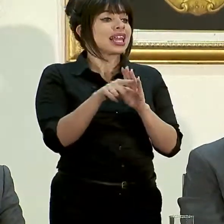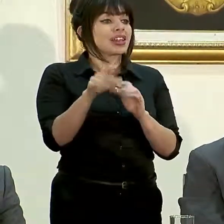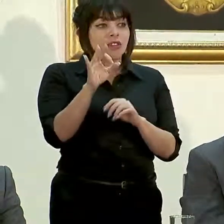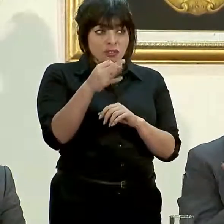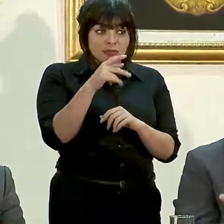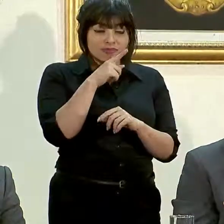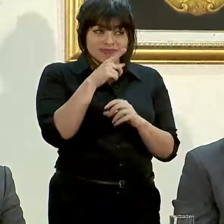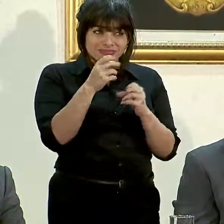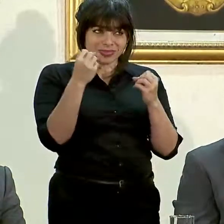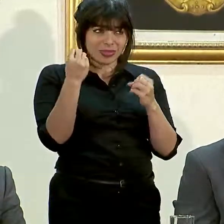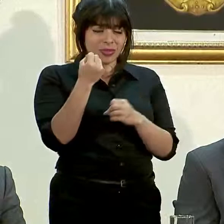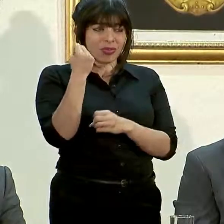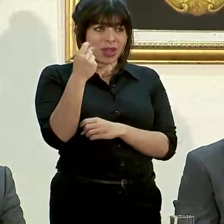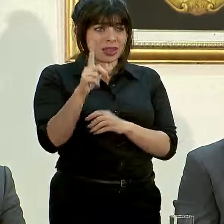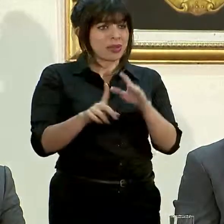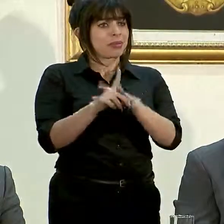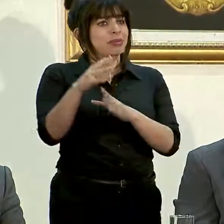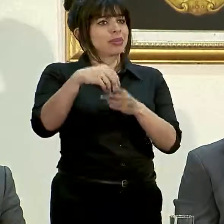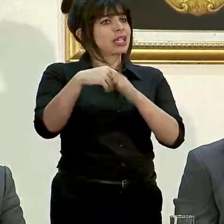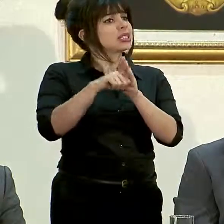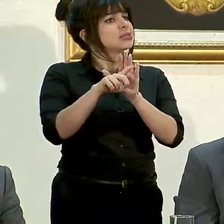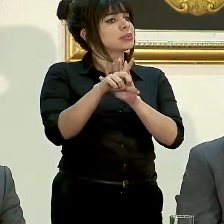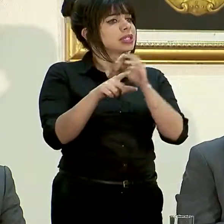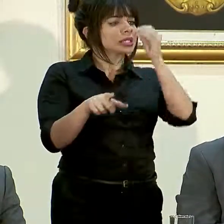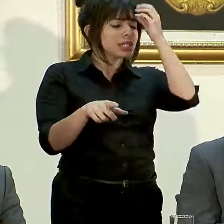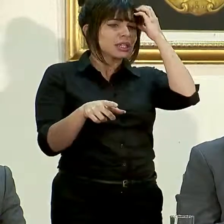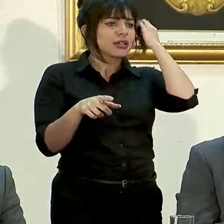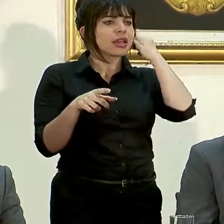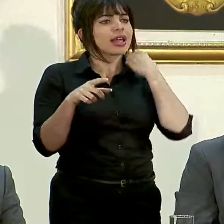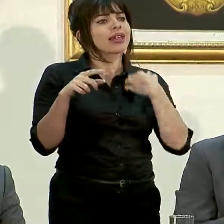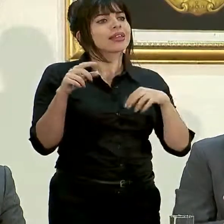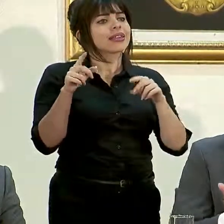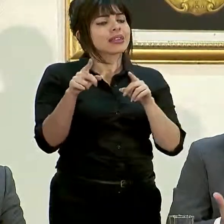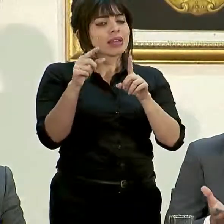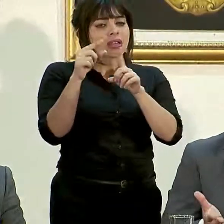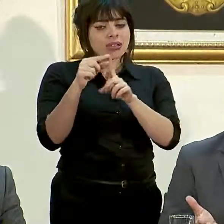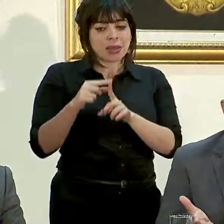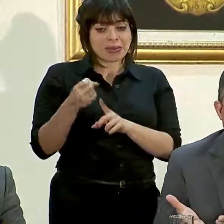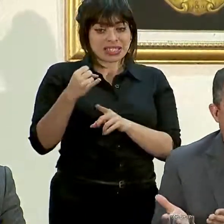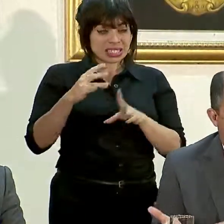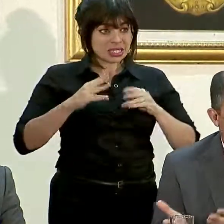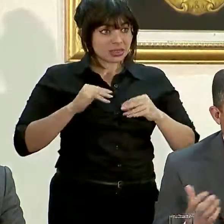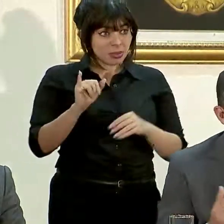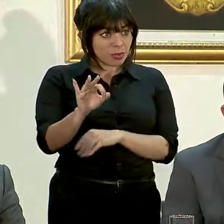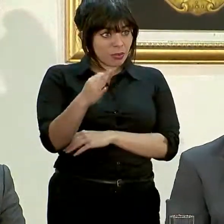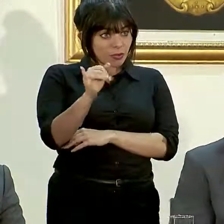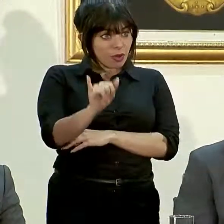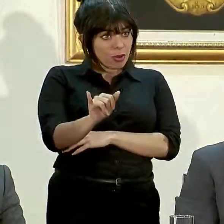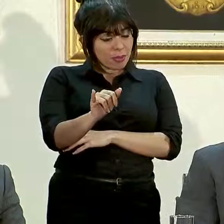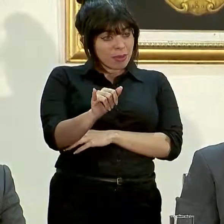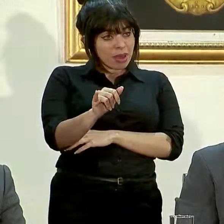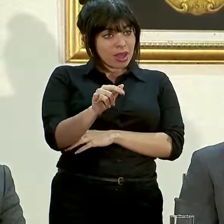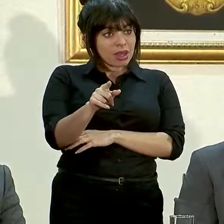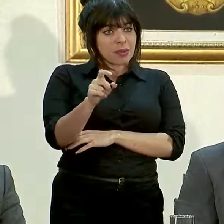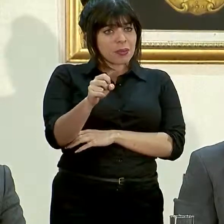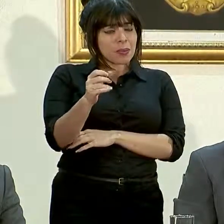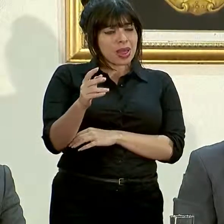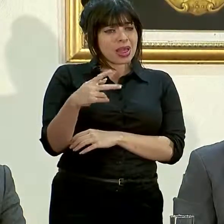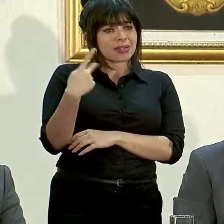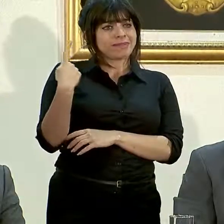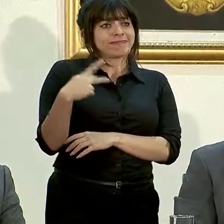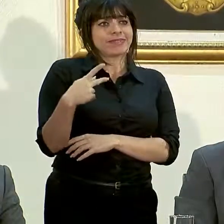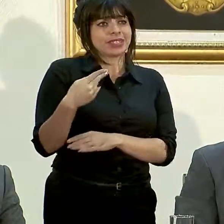manera bastante abrupta aparece en la Asamblea Legislativa en términos que, de admitirse como están, ponen en grave riesgo la